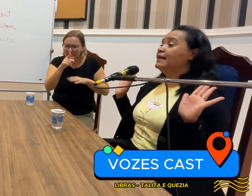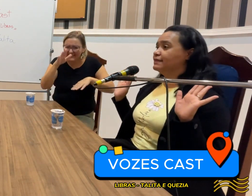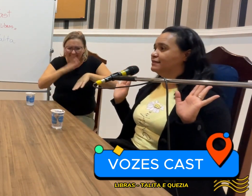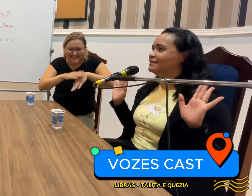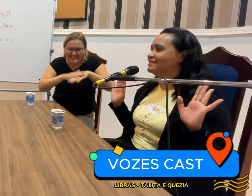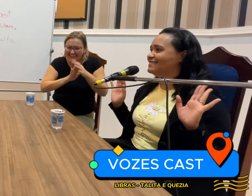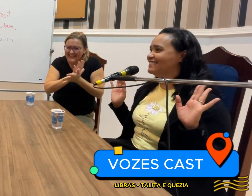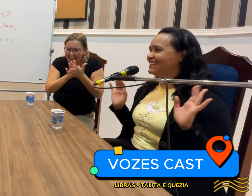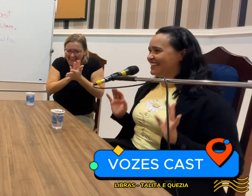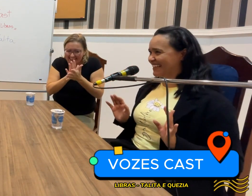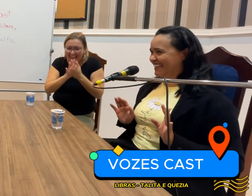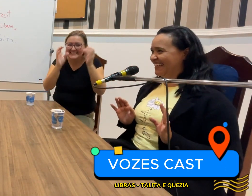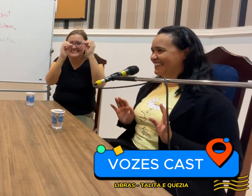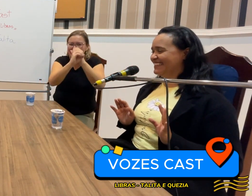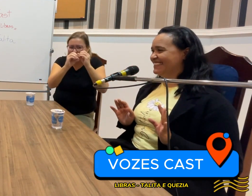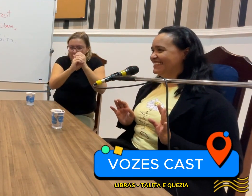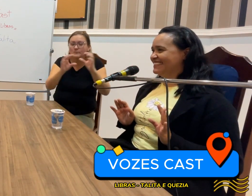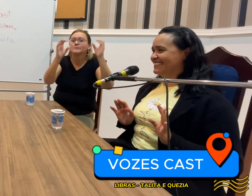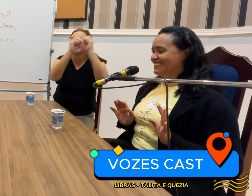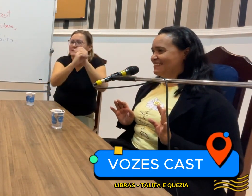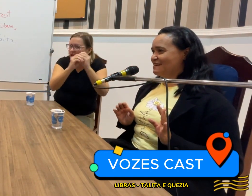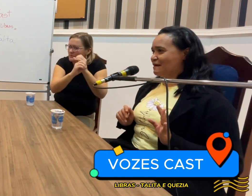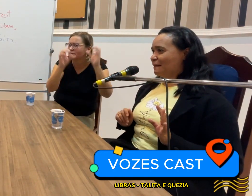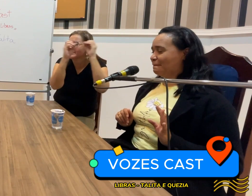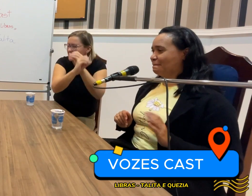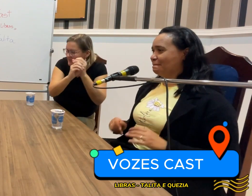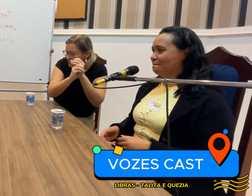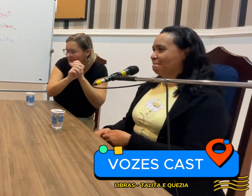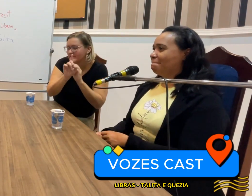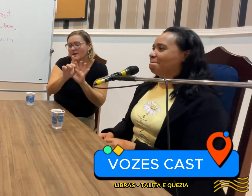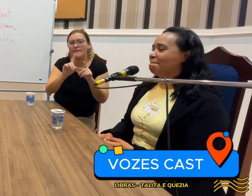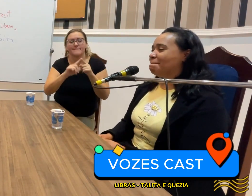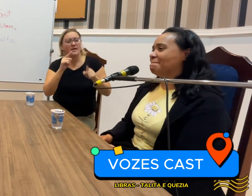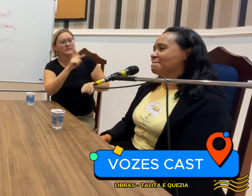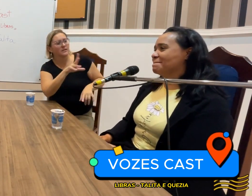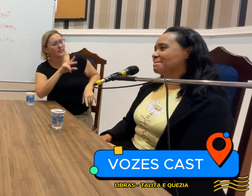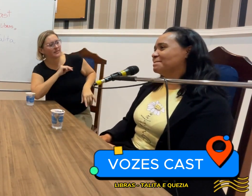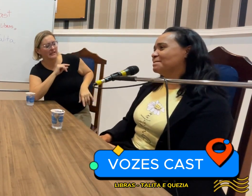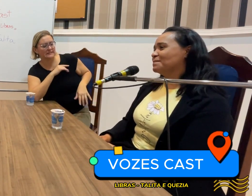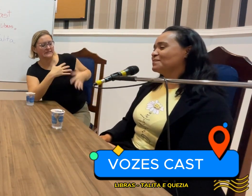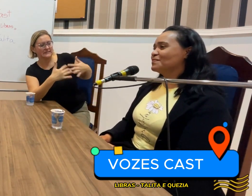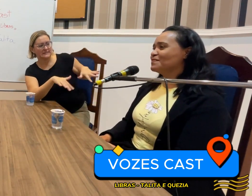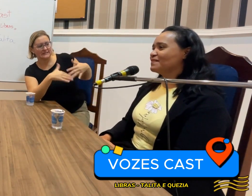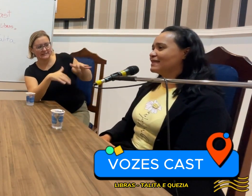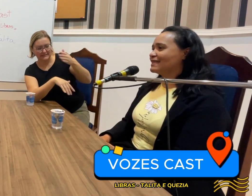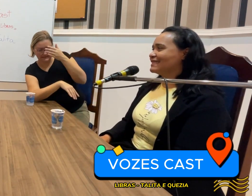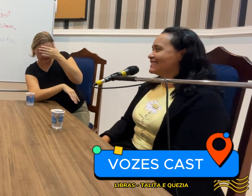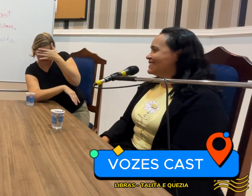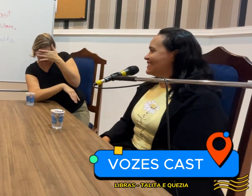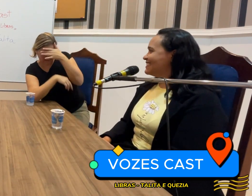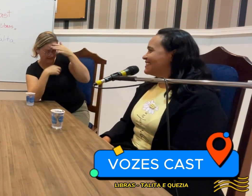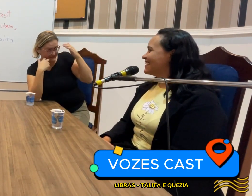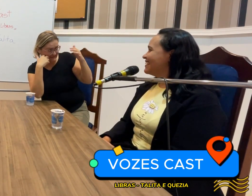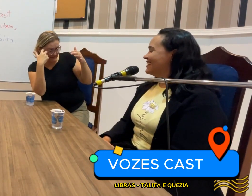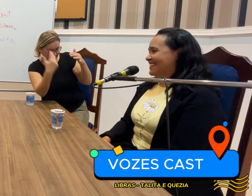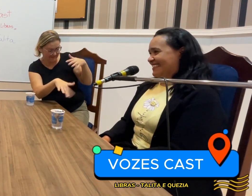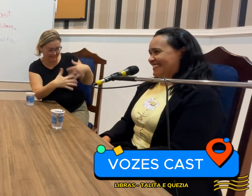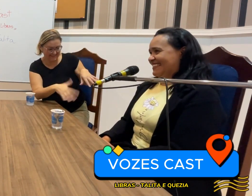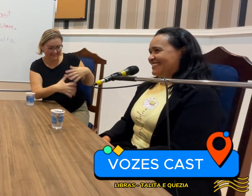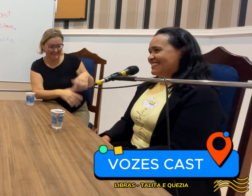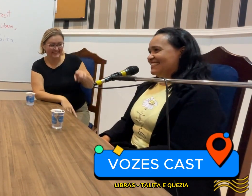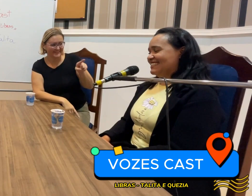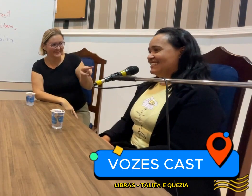vezes nada. Gente, sim. E você falando, já me veio aqui à mente